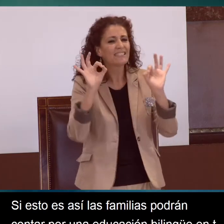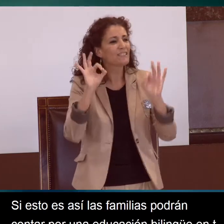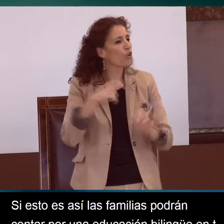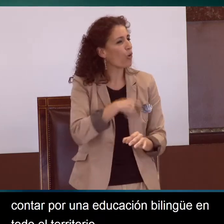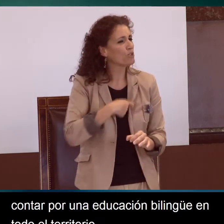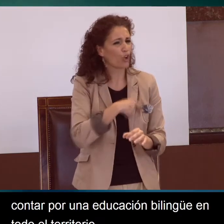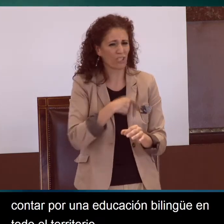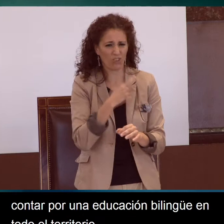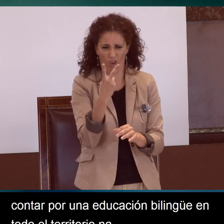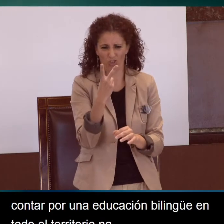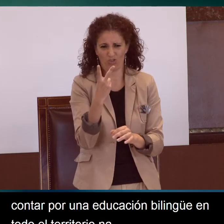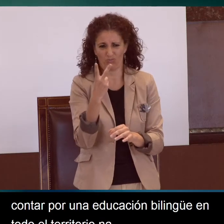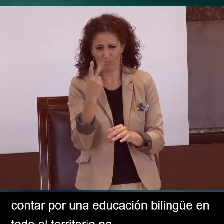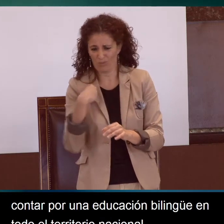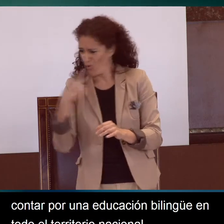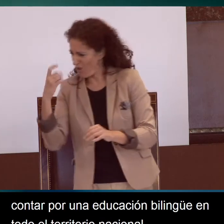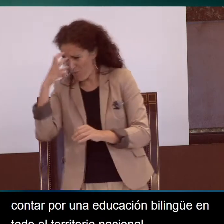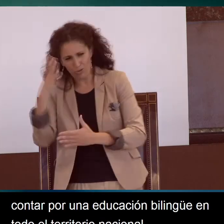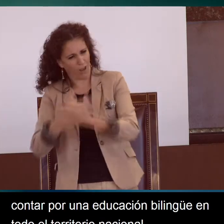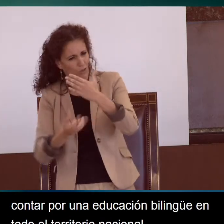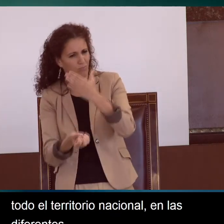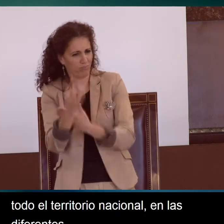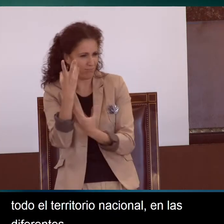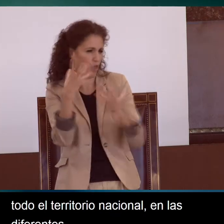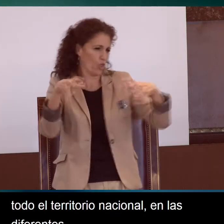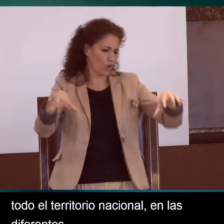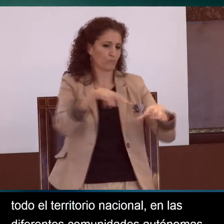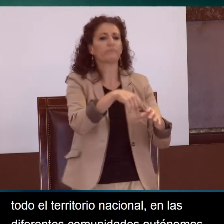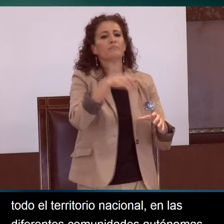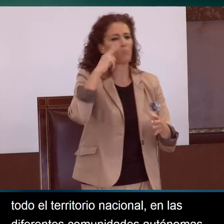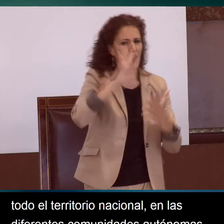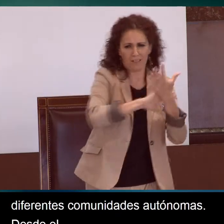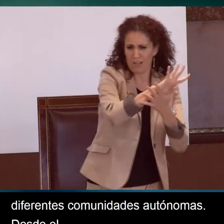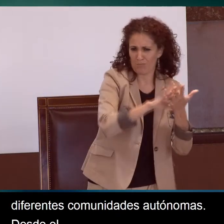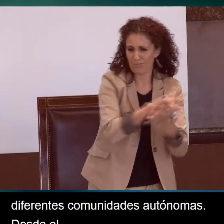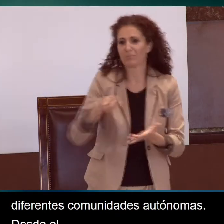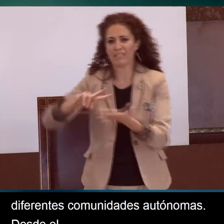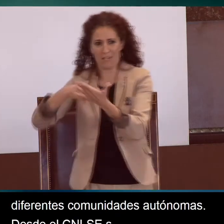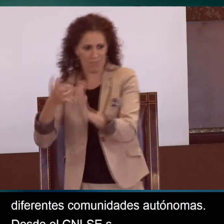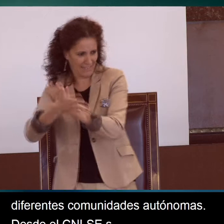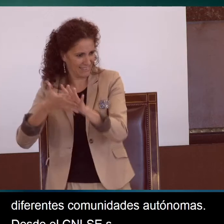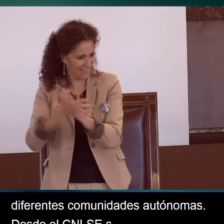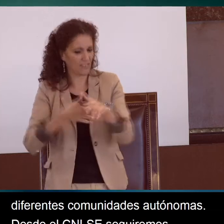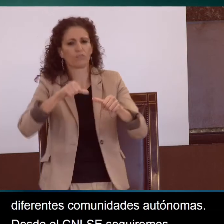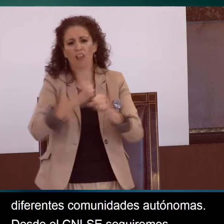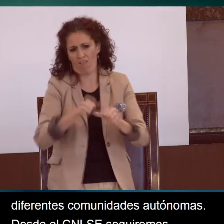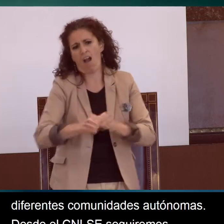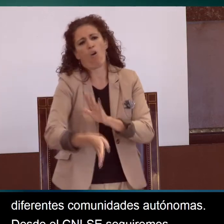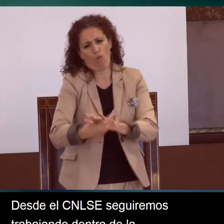Desde el CENELSE seguiremos trabajando dentro de las dos comisiones de trabajo que tenemos. Una sobre los especialistas de lengua de signos